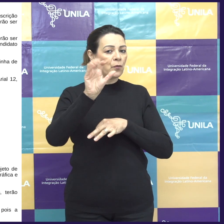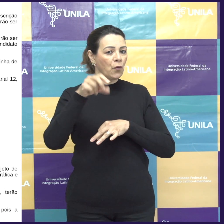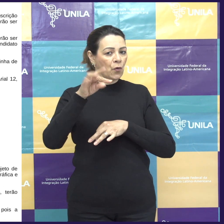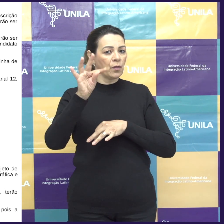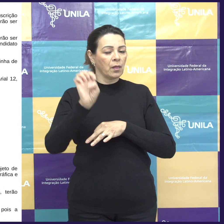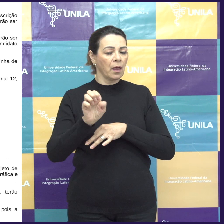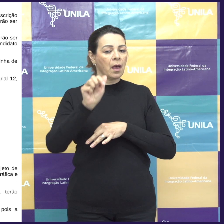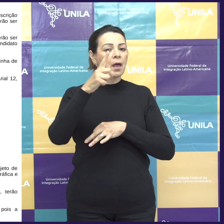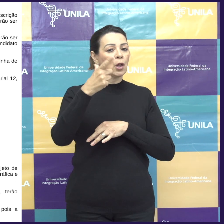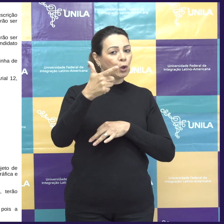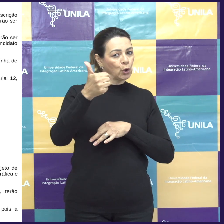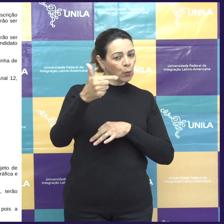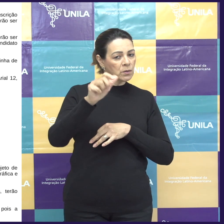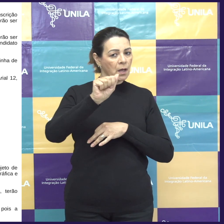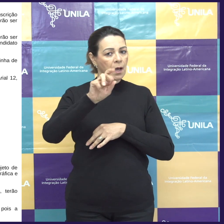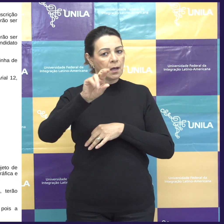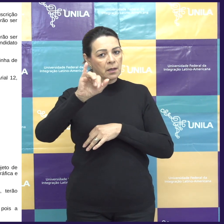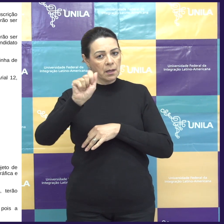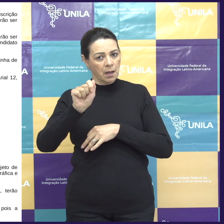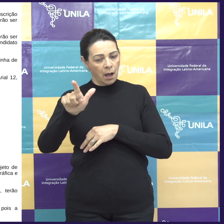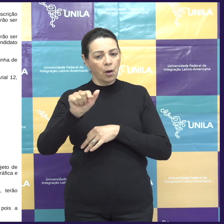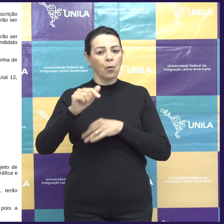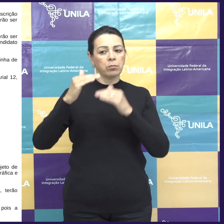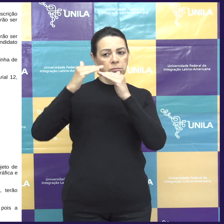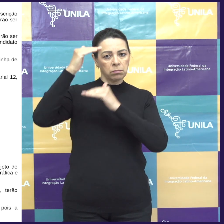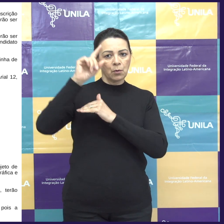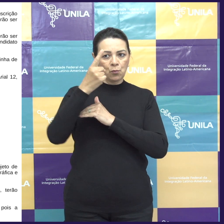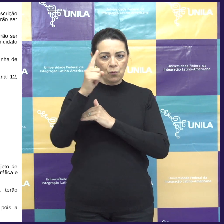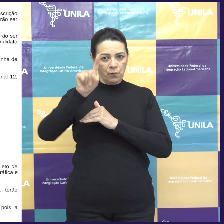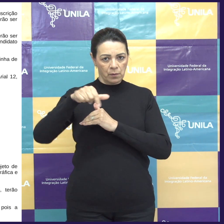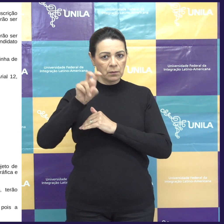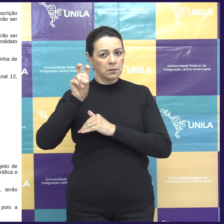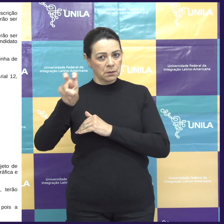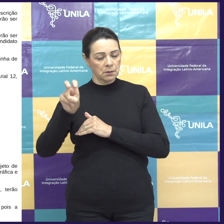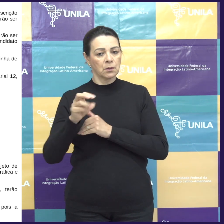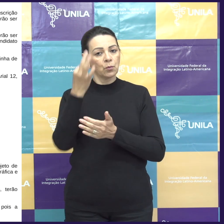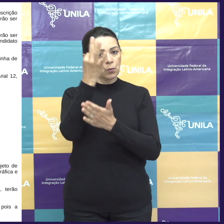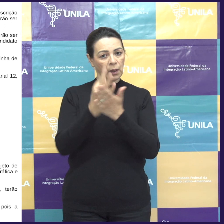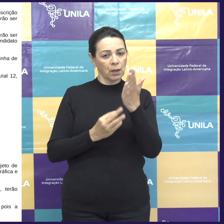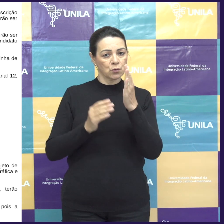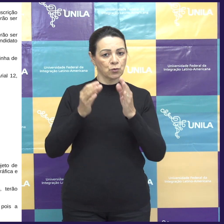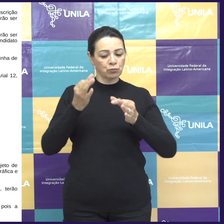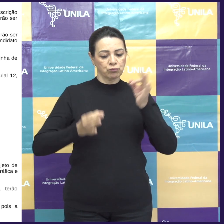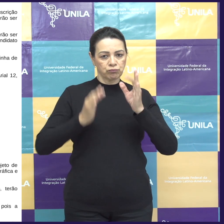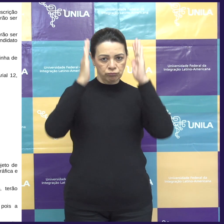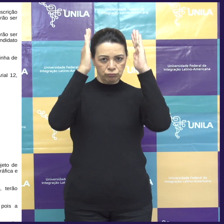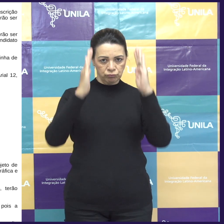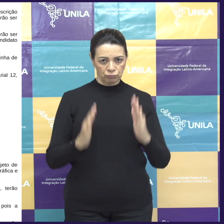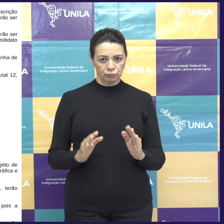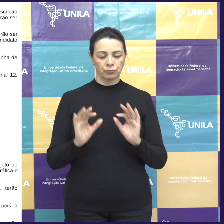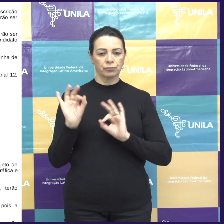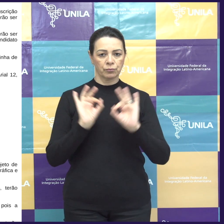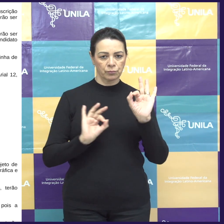12, espaço de 1,5 cm entre linhas, texto justificado, assim estruturado.